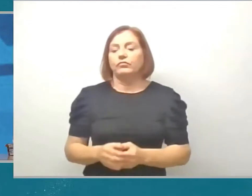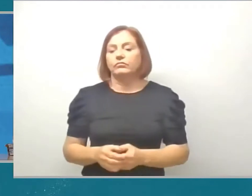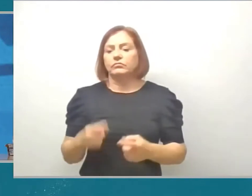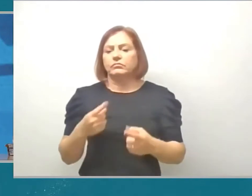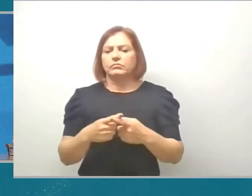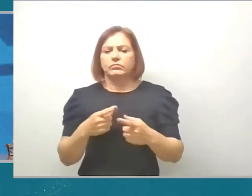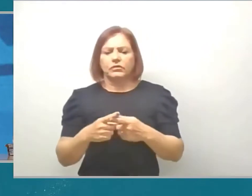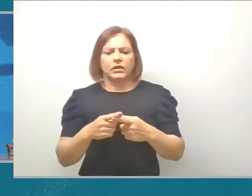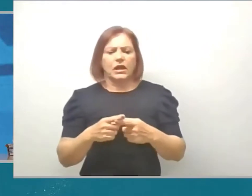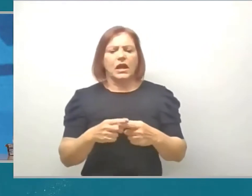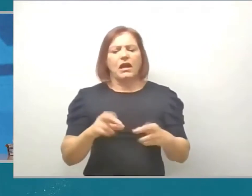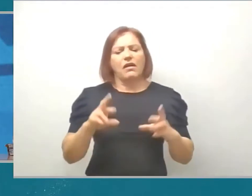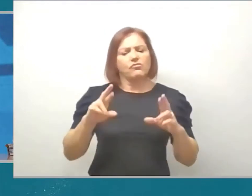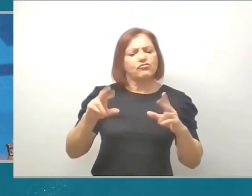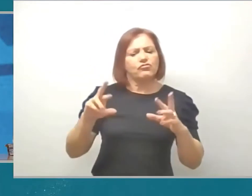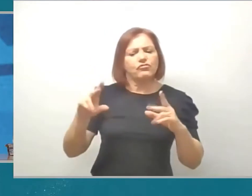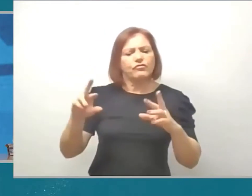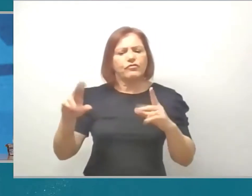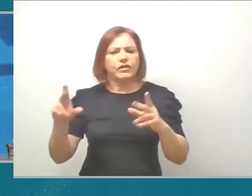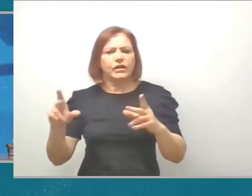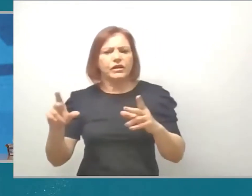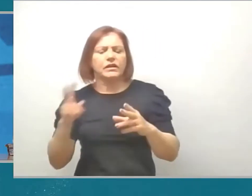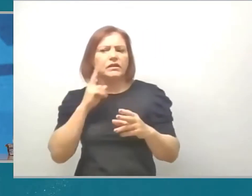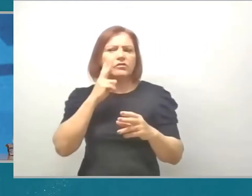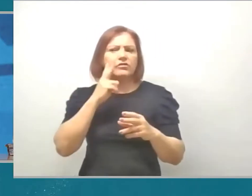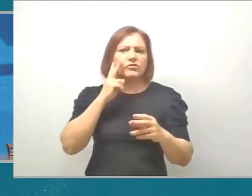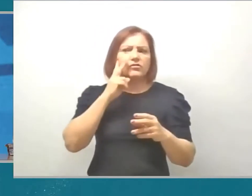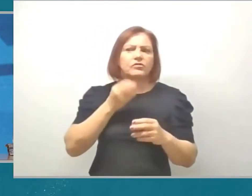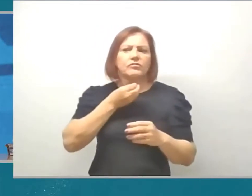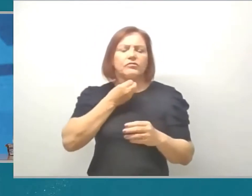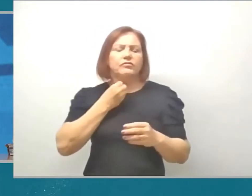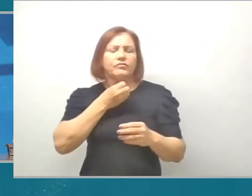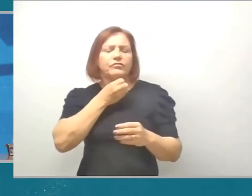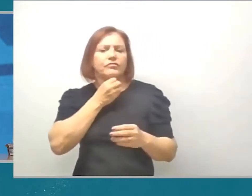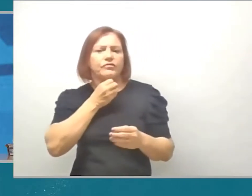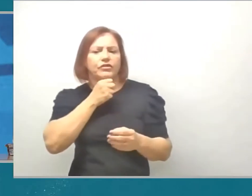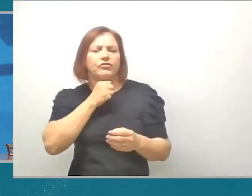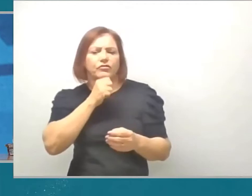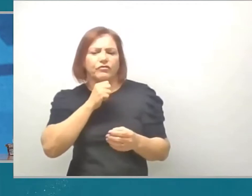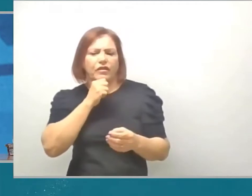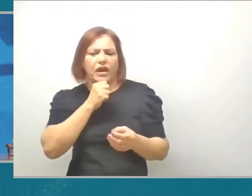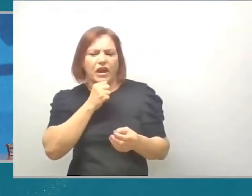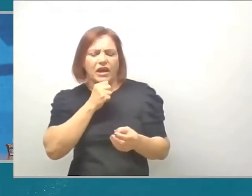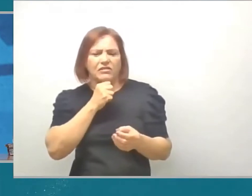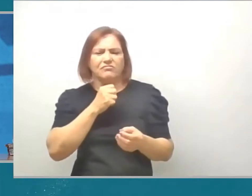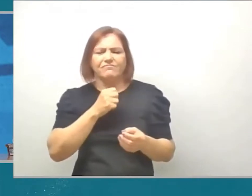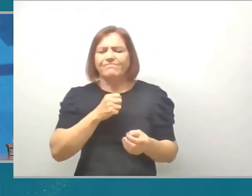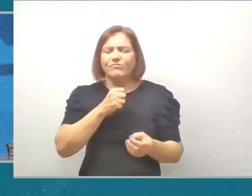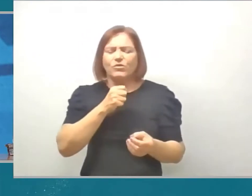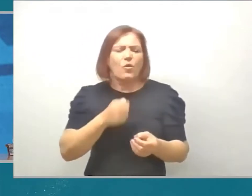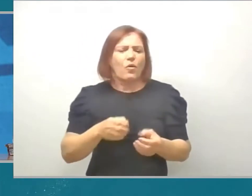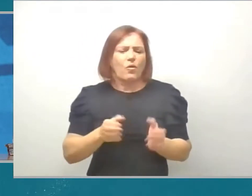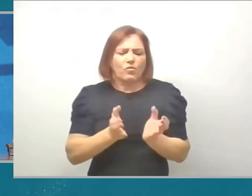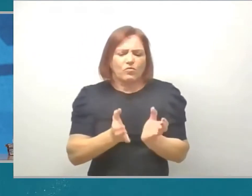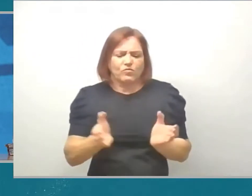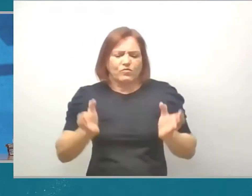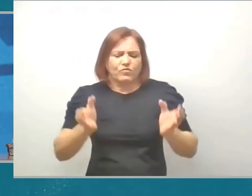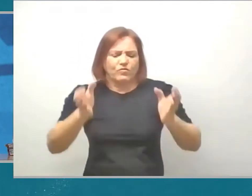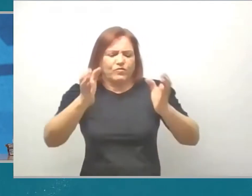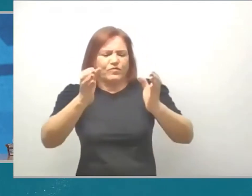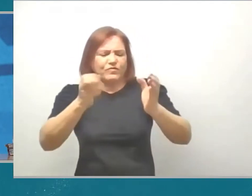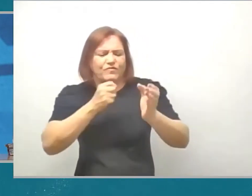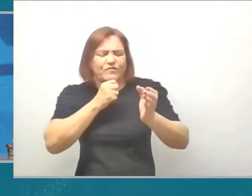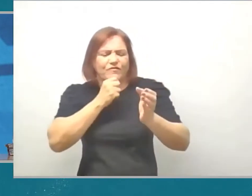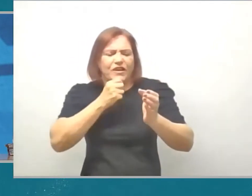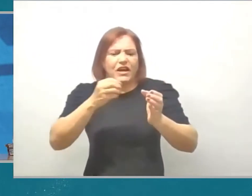ali fermentando ali dentro, e se for odre velho, não aguenta, ele arrebenta com tudo.